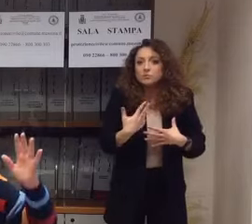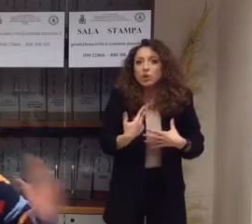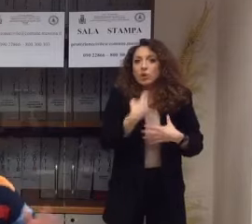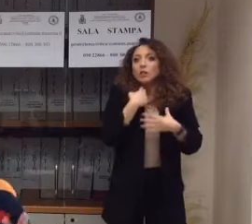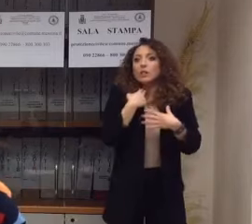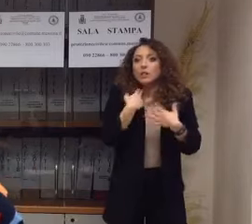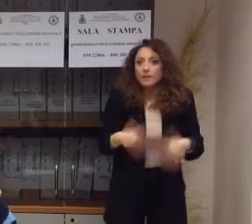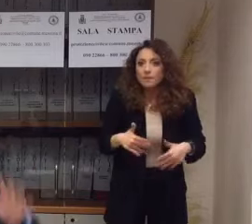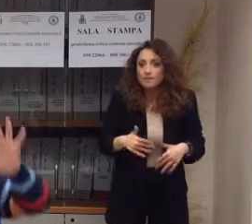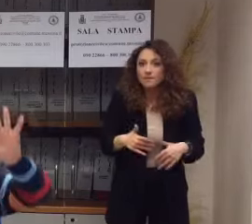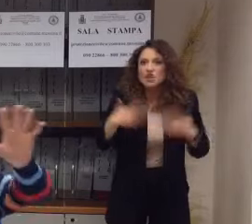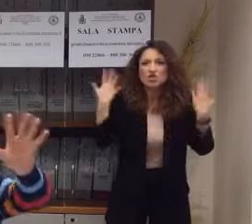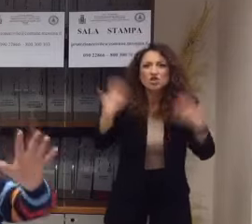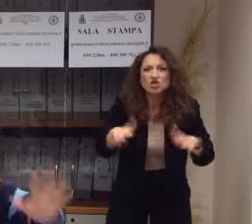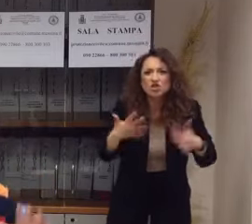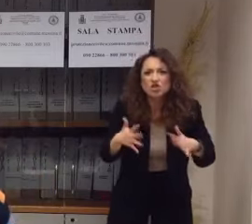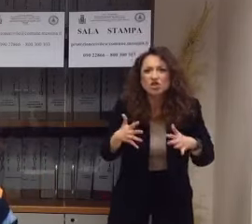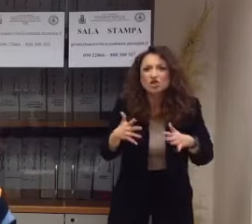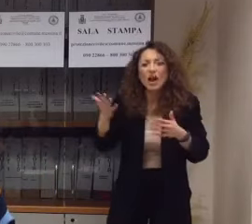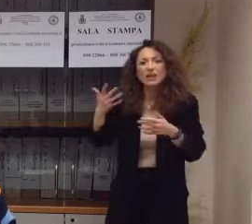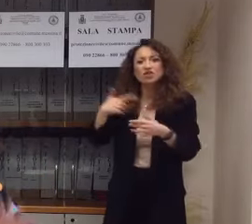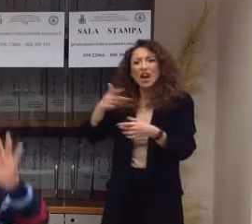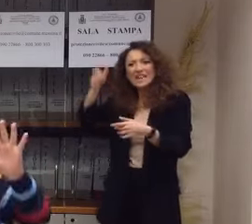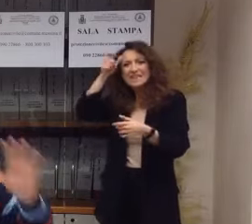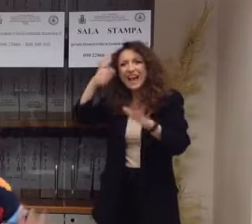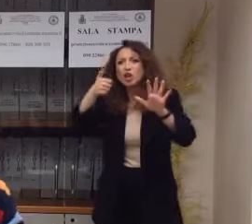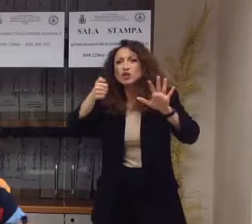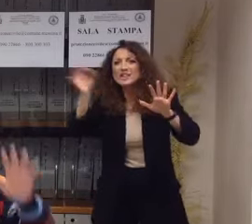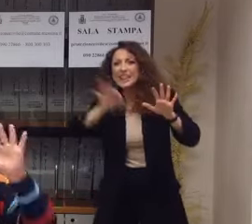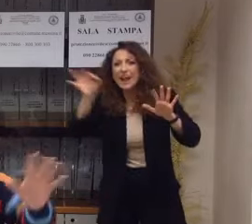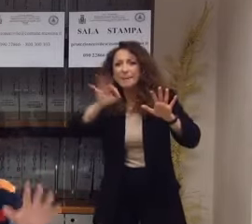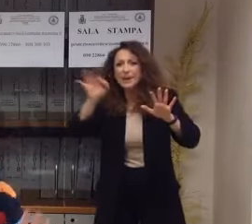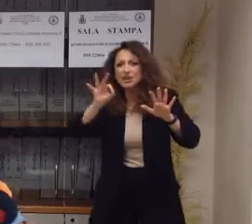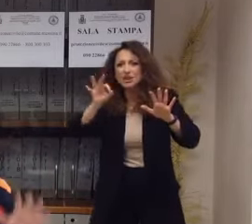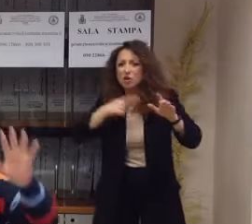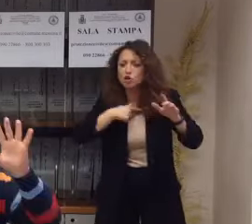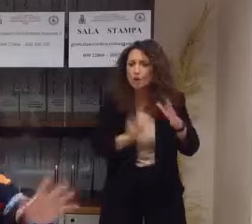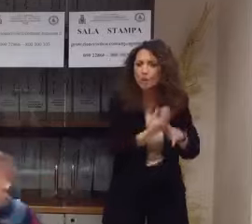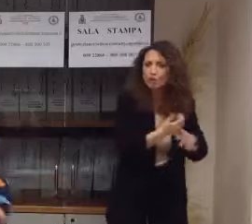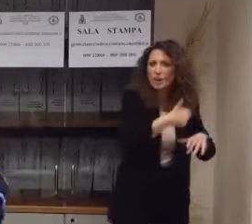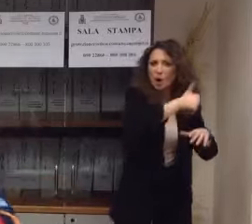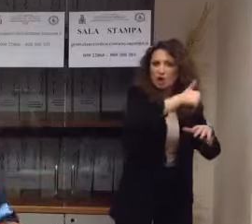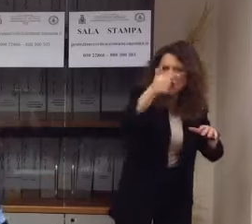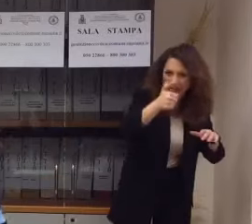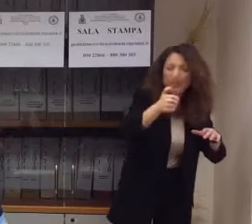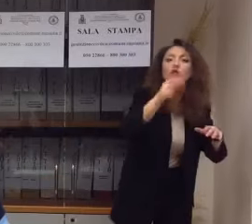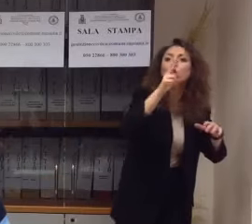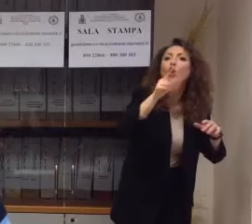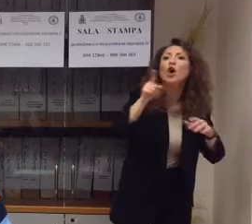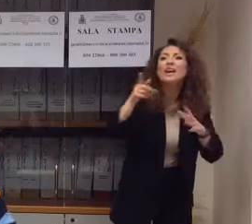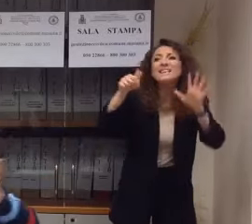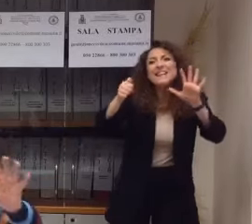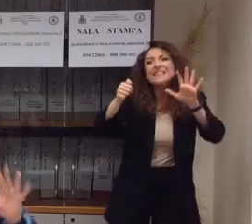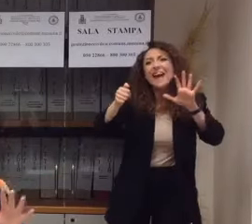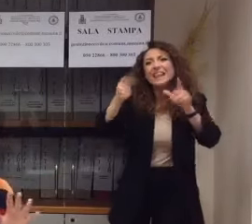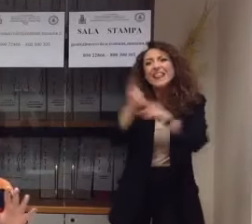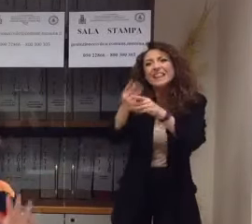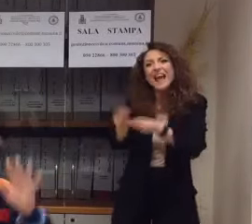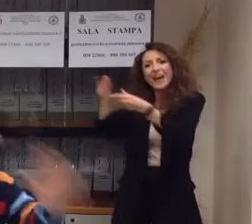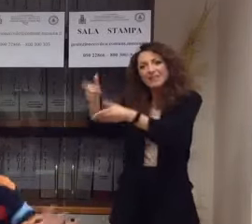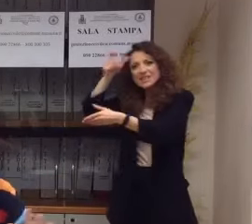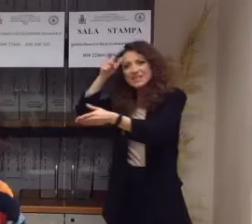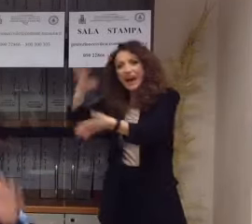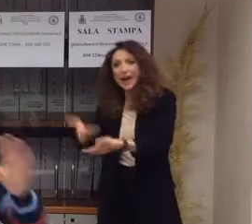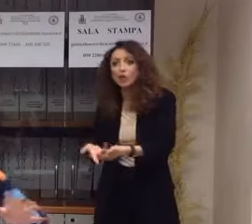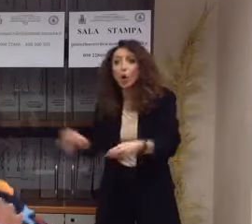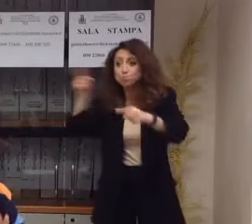socio lo Stato per il 60%, perché se produciamo 100, 60 lo dobbiamo dare allo Stato, e se poi abbiamo anche